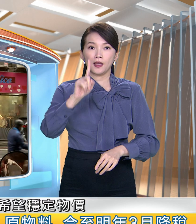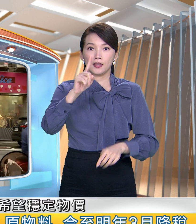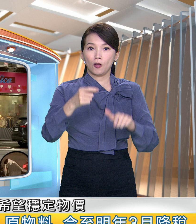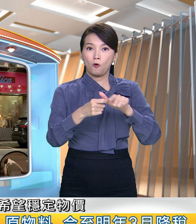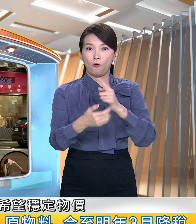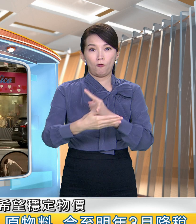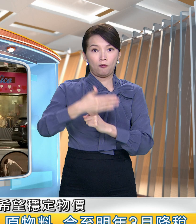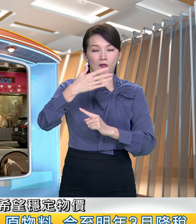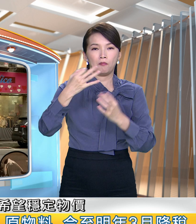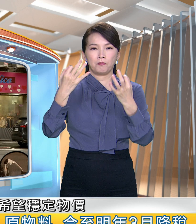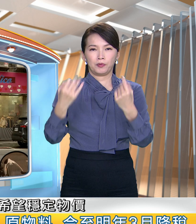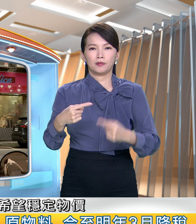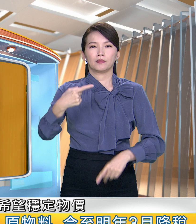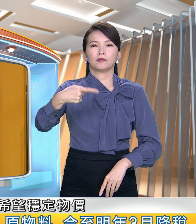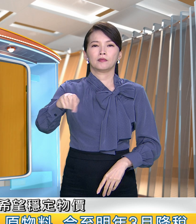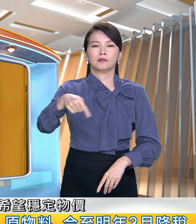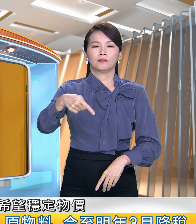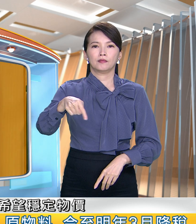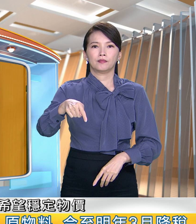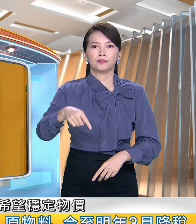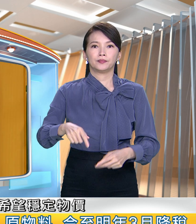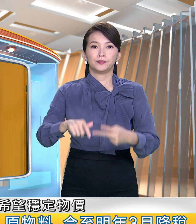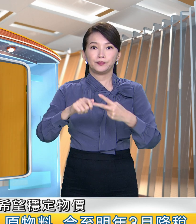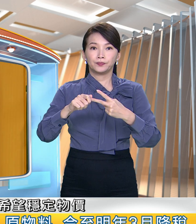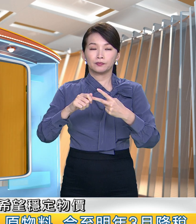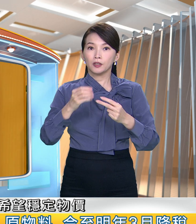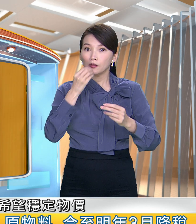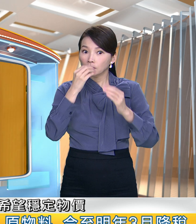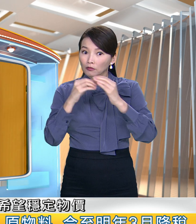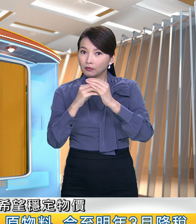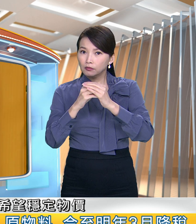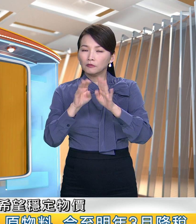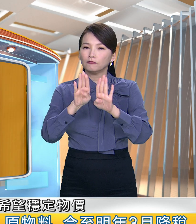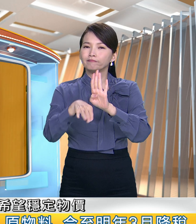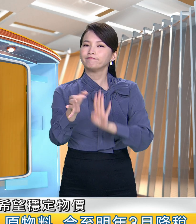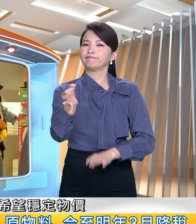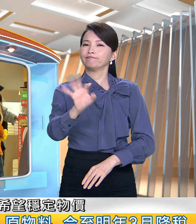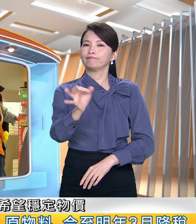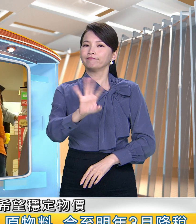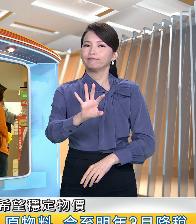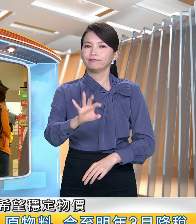牛肉关税则是减半，希望能够稳定物价。